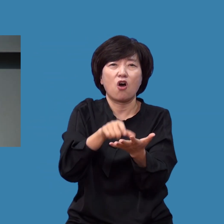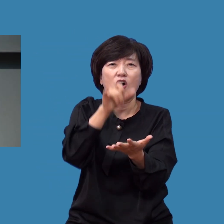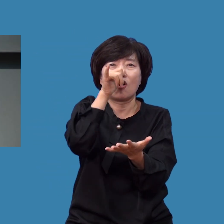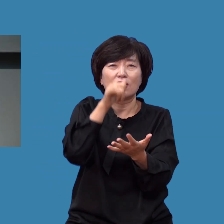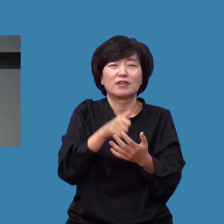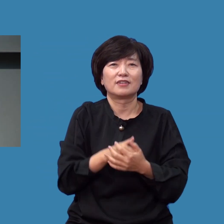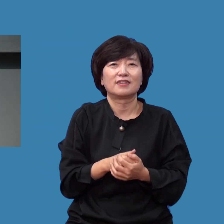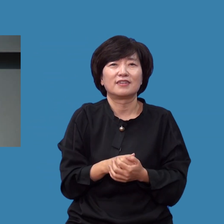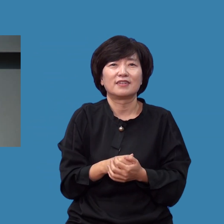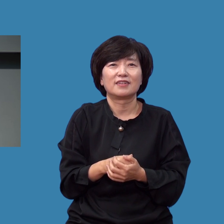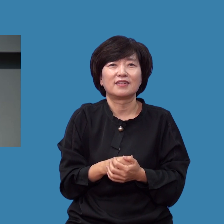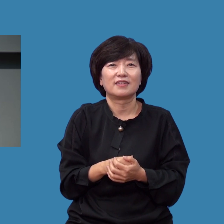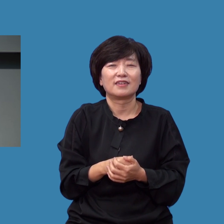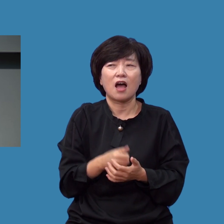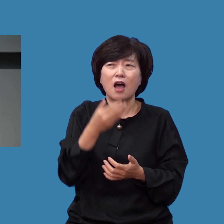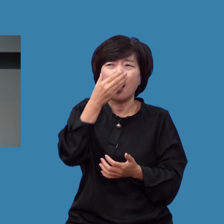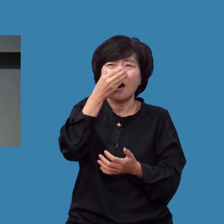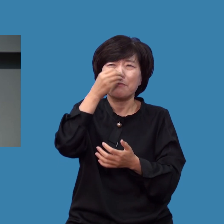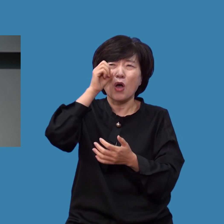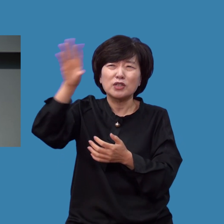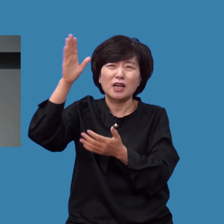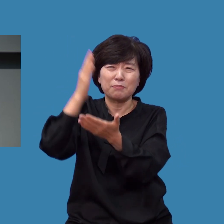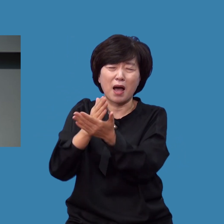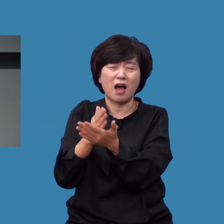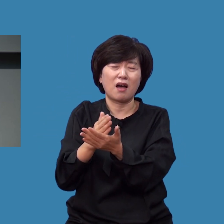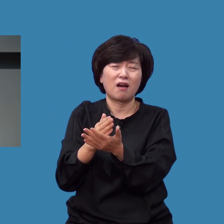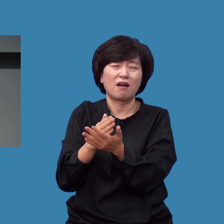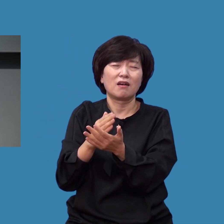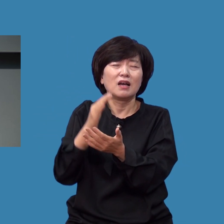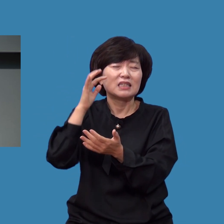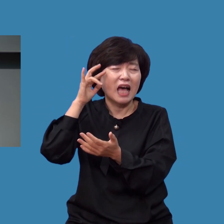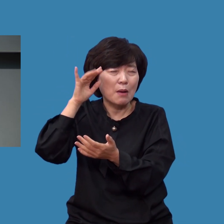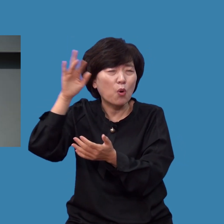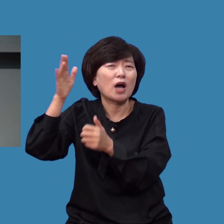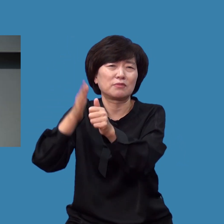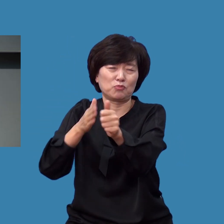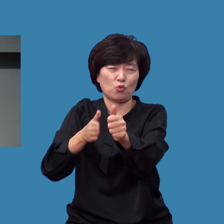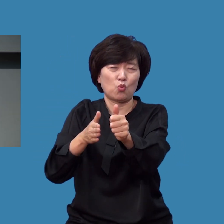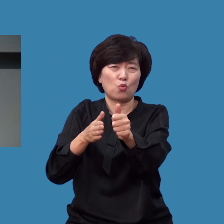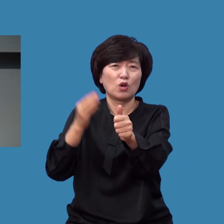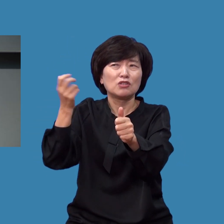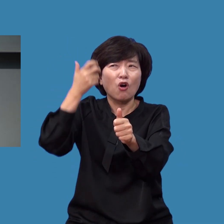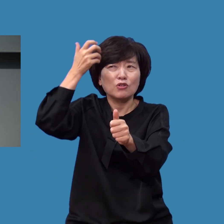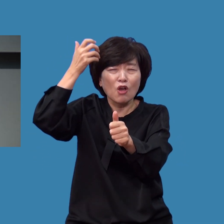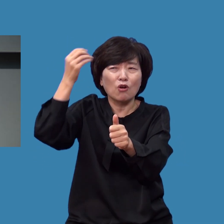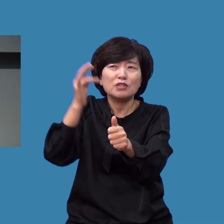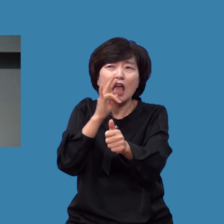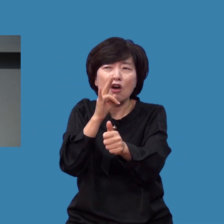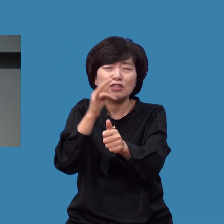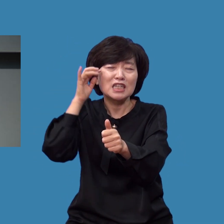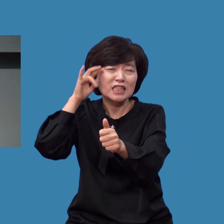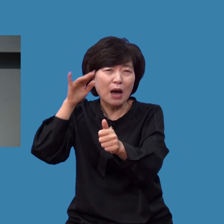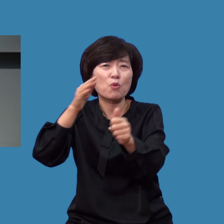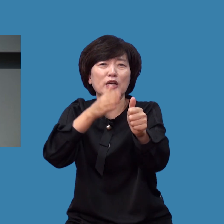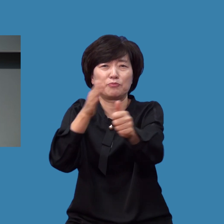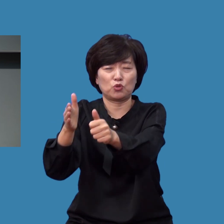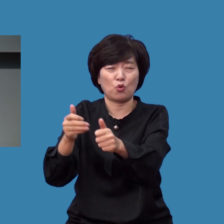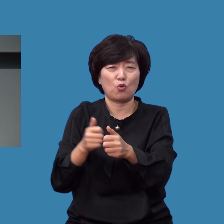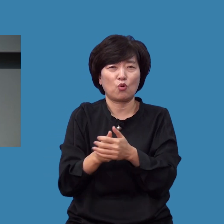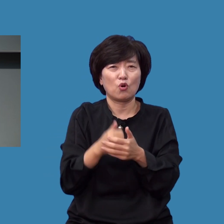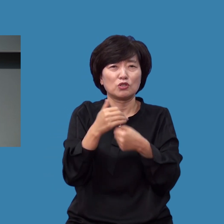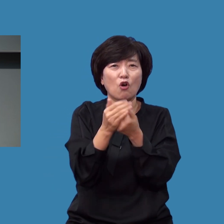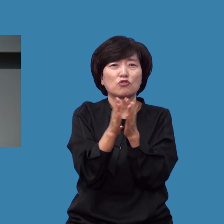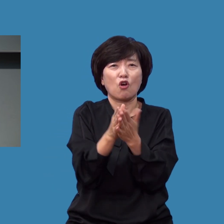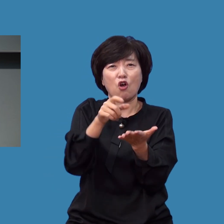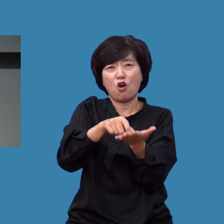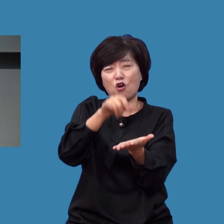멸시하지 않는 것뿐만이 아니라 적극적으로 사모하십시오. 그것이 성경적인 것인 줄 믿습니다. 자, 그렇다면 사람들이 왜 방언과